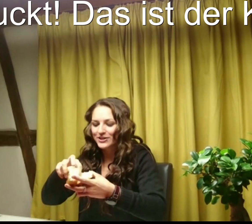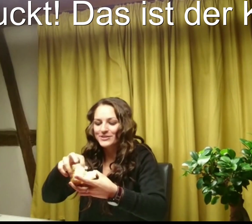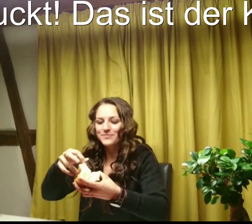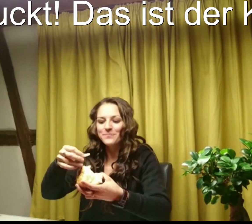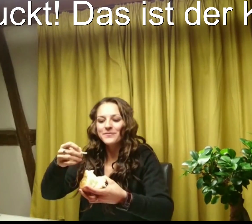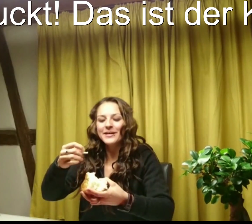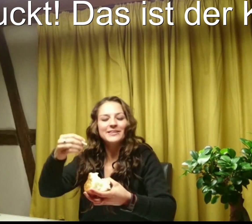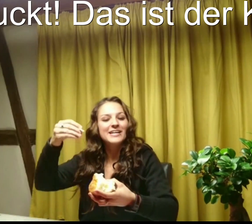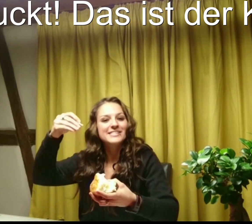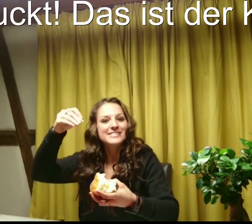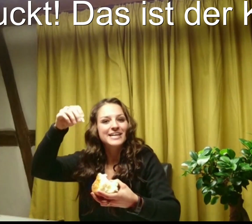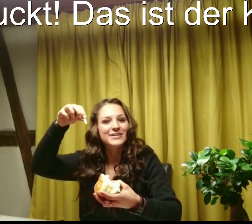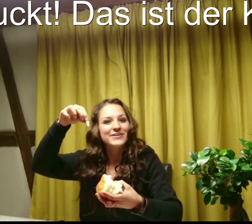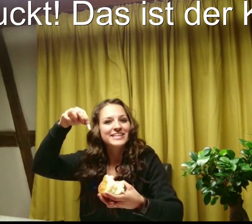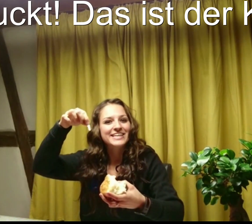Guckt, das ist der König.